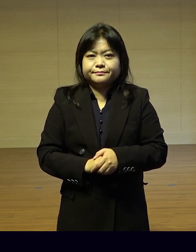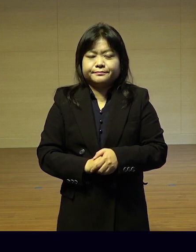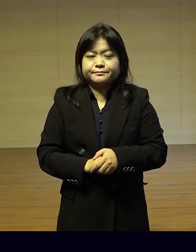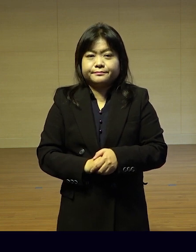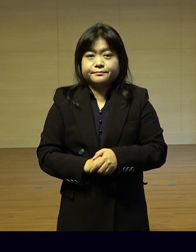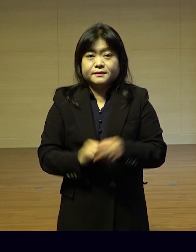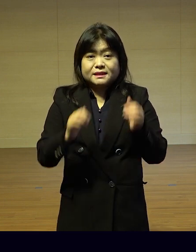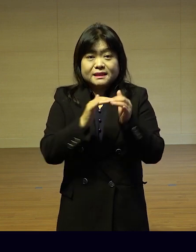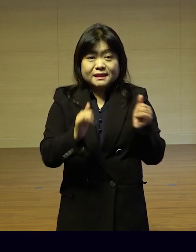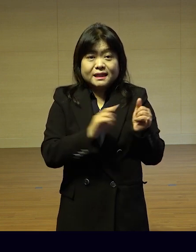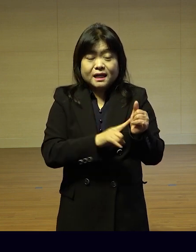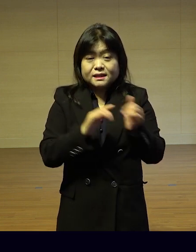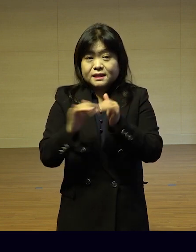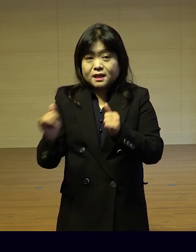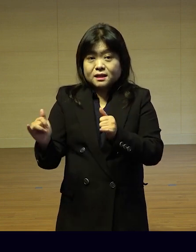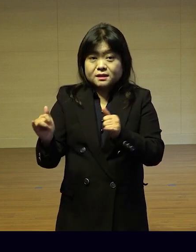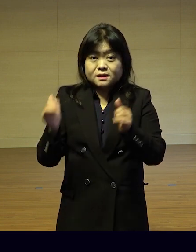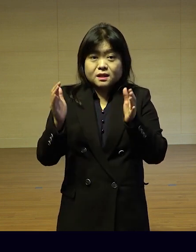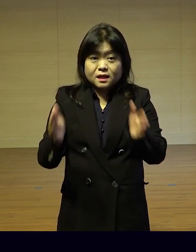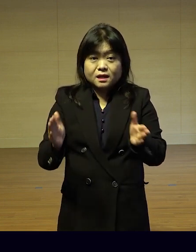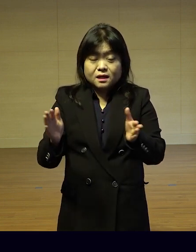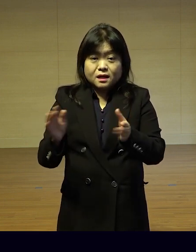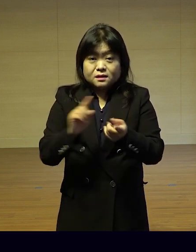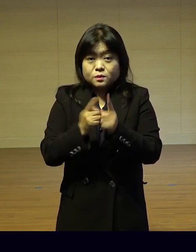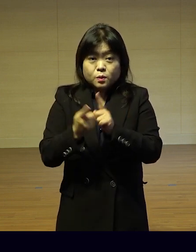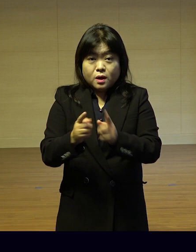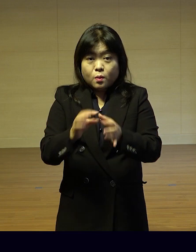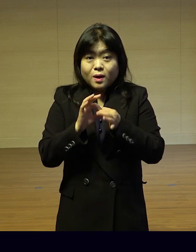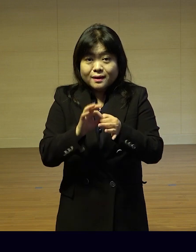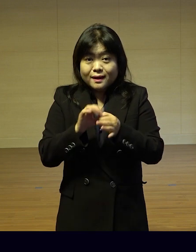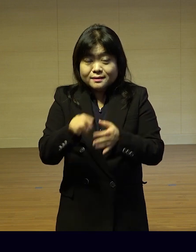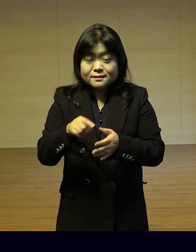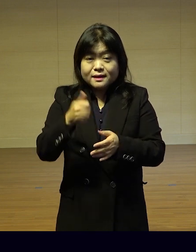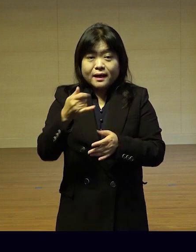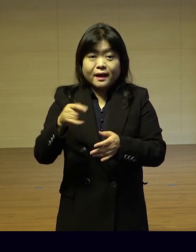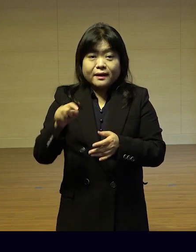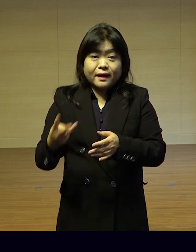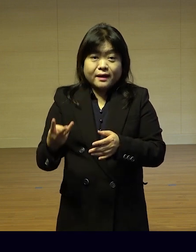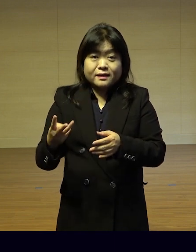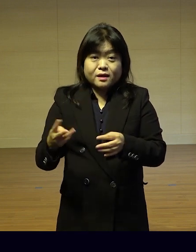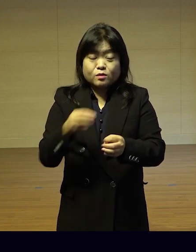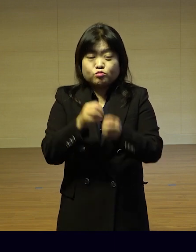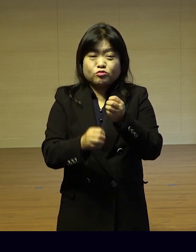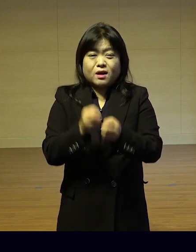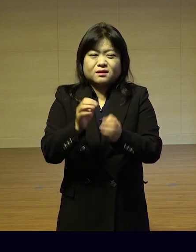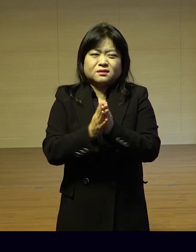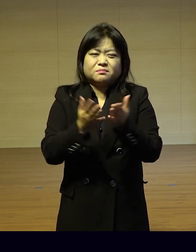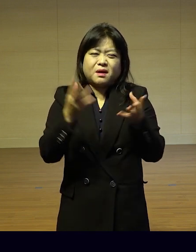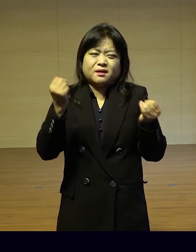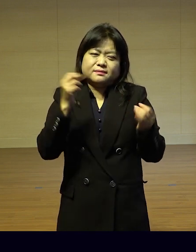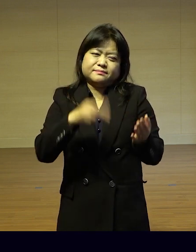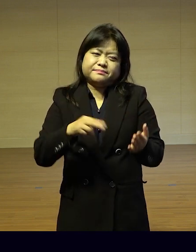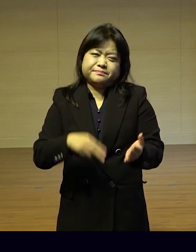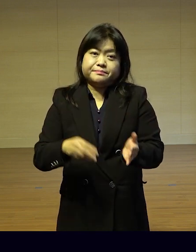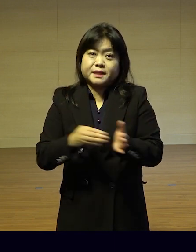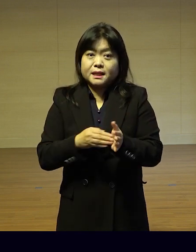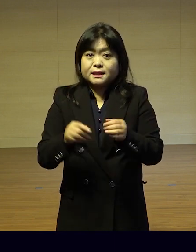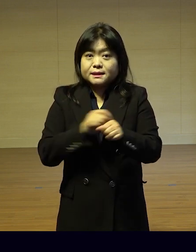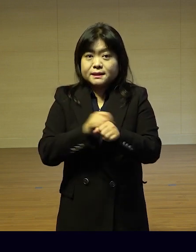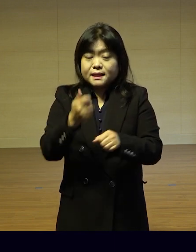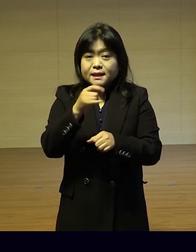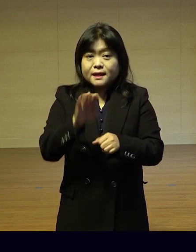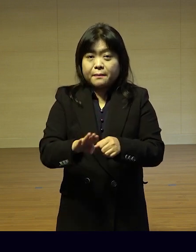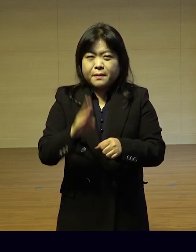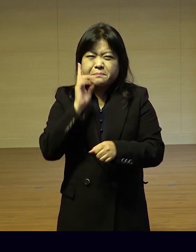예컨대 인간 간의 관계에서도 헤겔이 이제 문예 작품들을 많이 읽었는데요. 특히